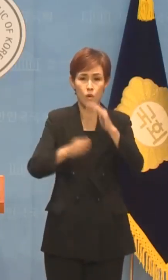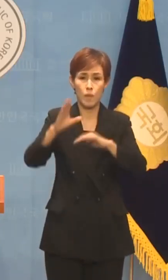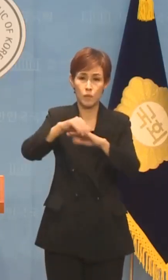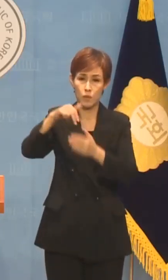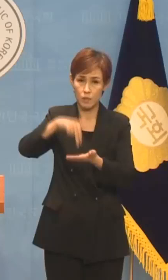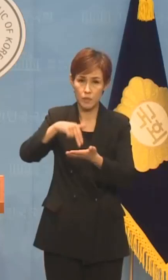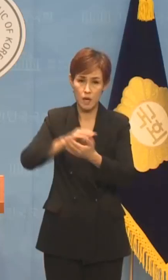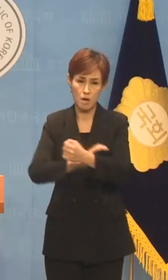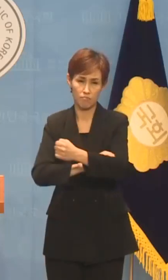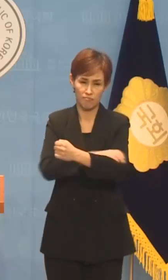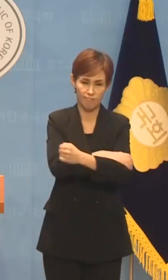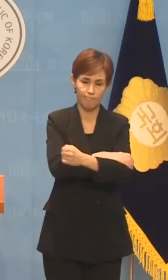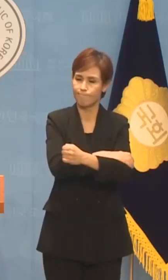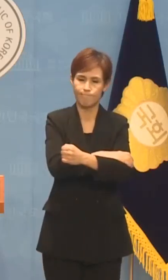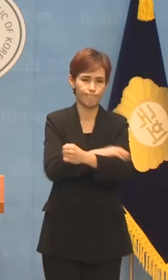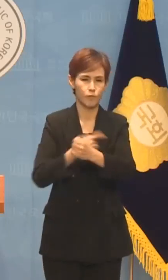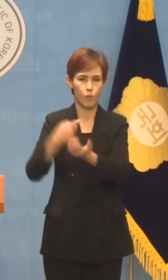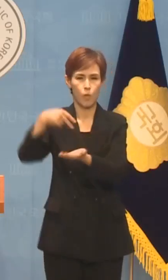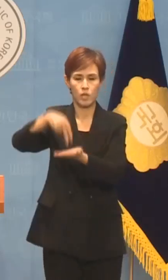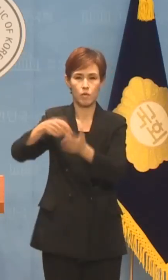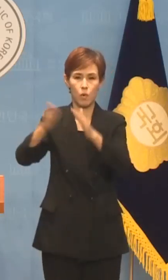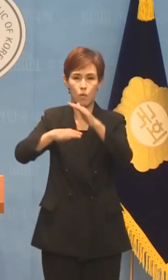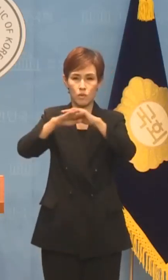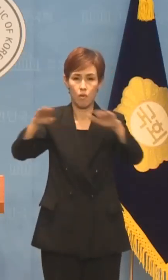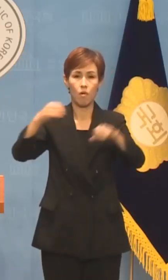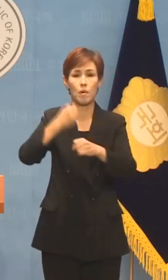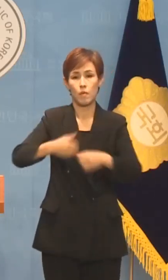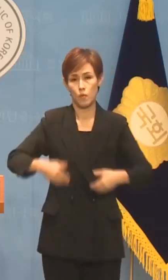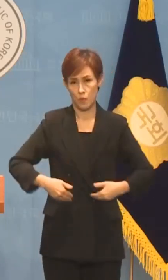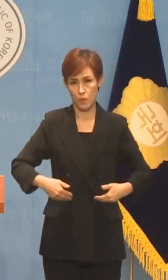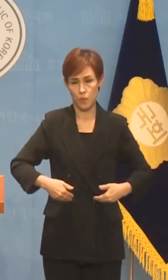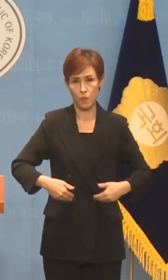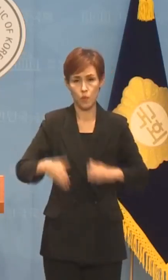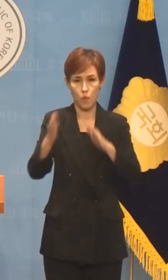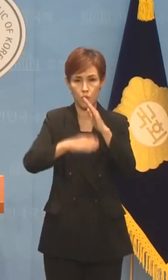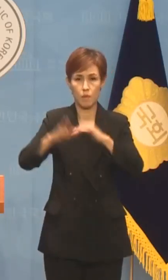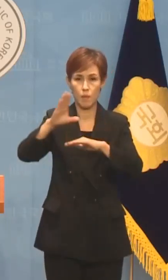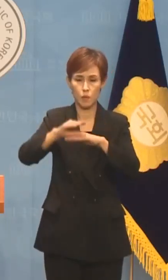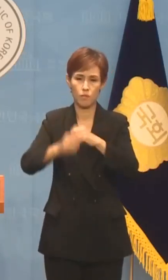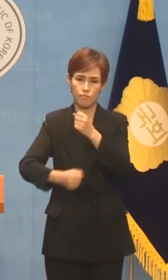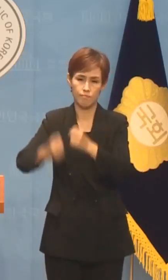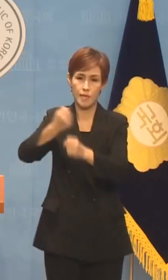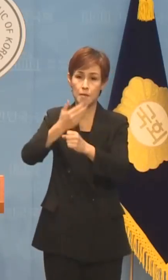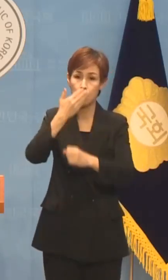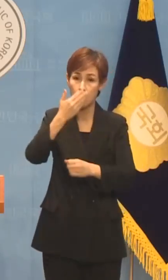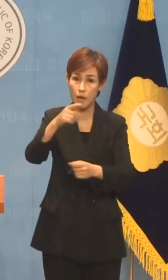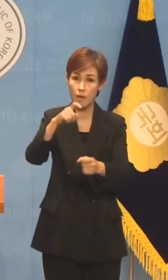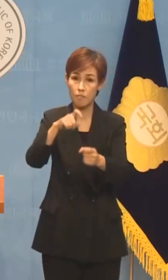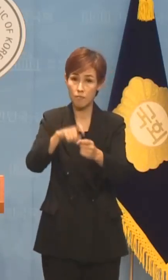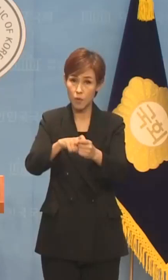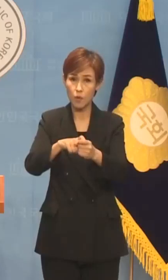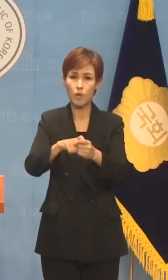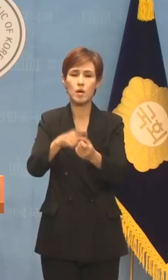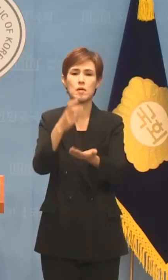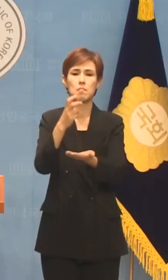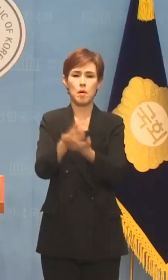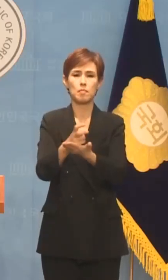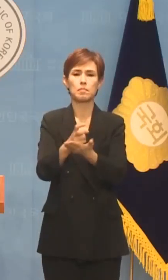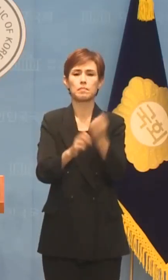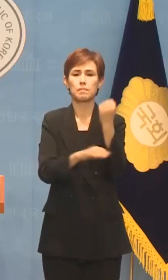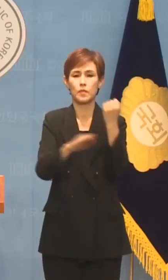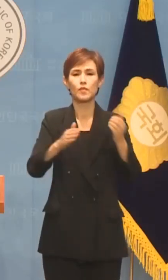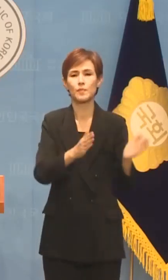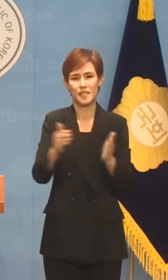공영방송으로서 권력으로부터 독립성과 공정성을 수호하여 공영방송으로 다시 바로잡아갈 수 있는 법적 근거를